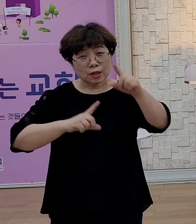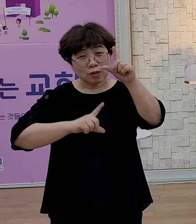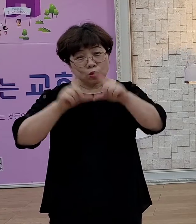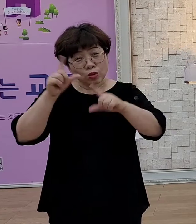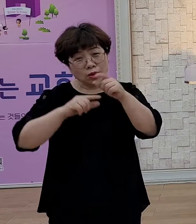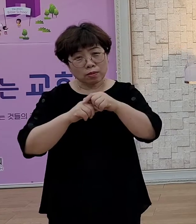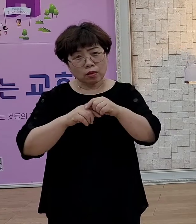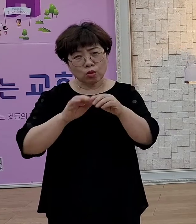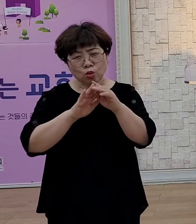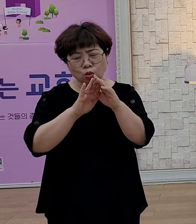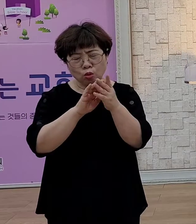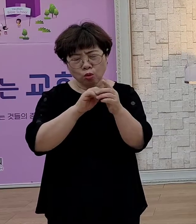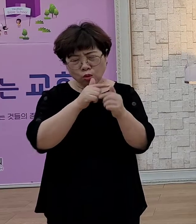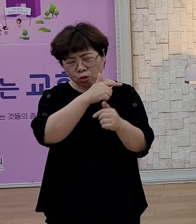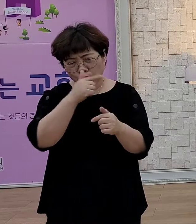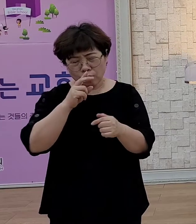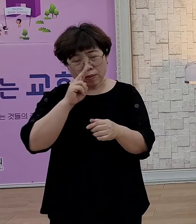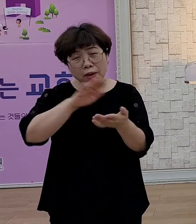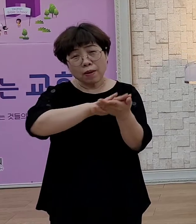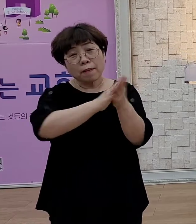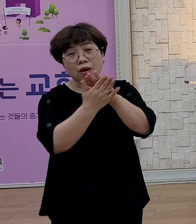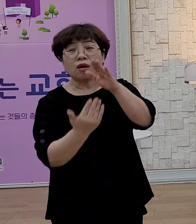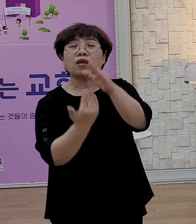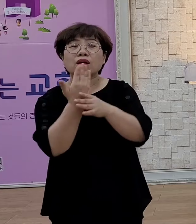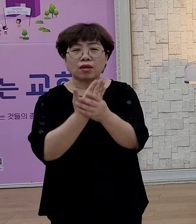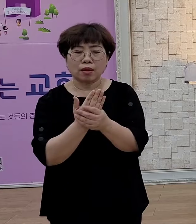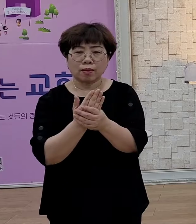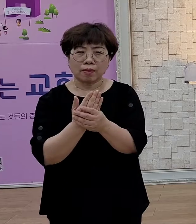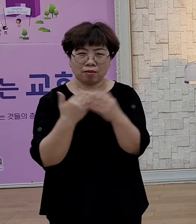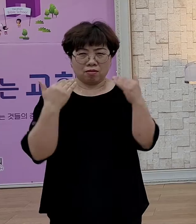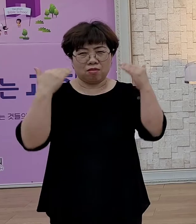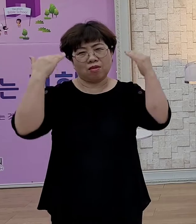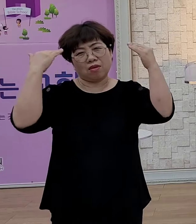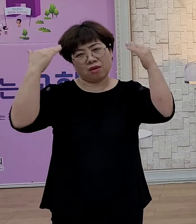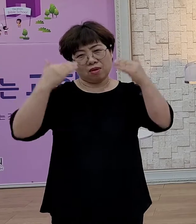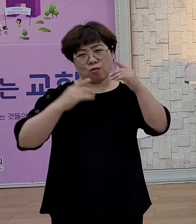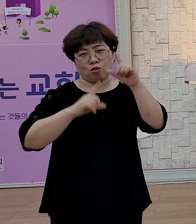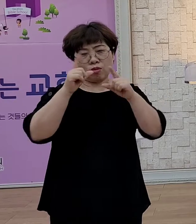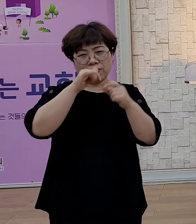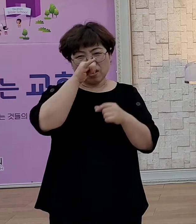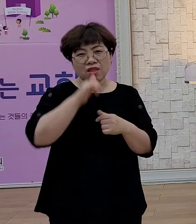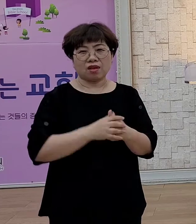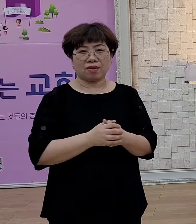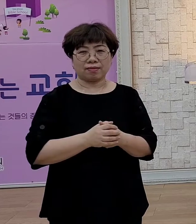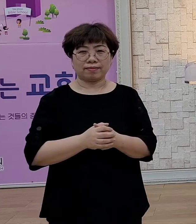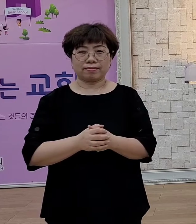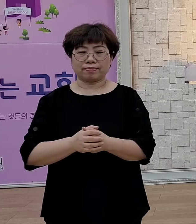얼마나 달라야 되는지. 참 많이 바뀌어요. 바로 그거예요.